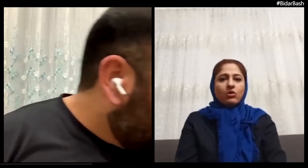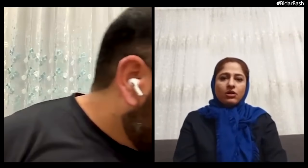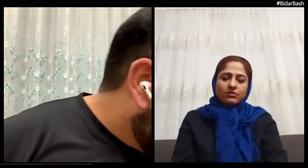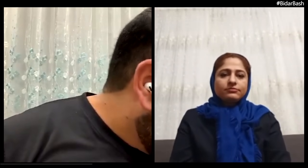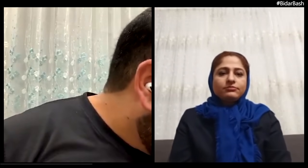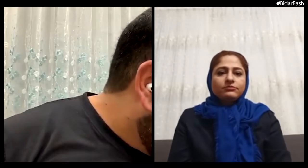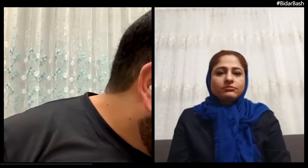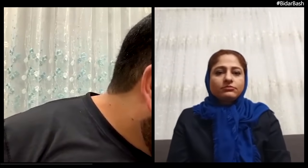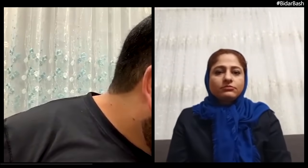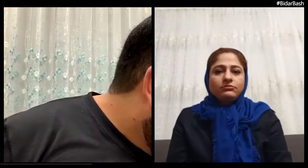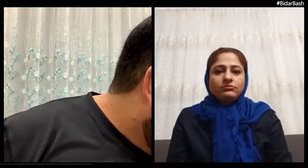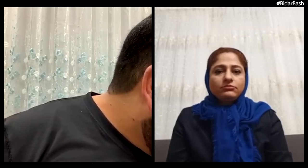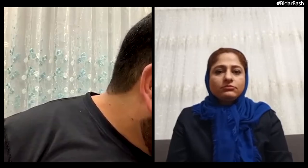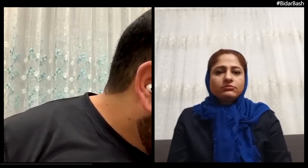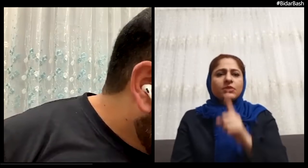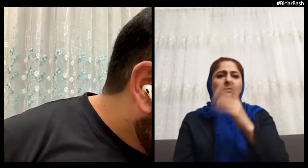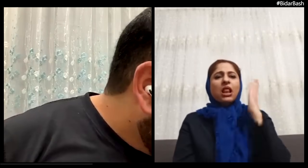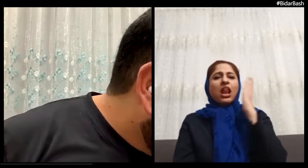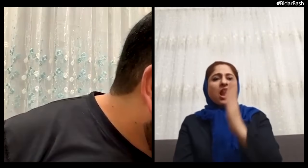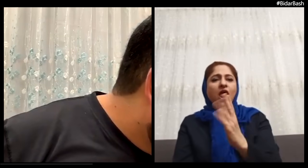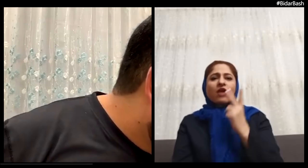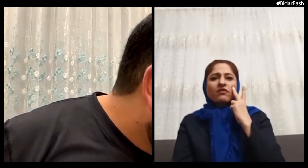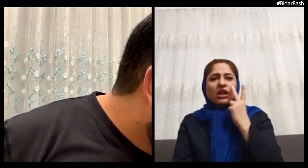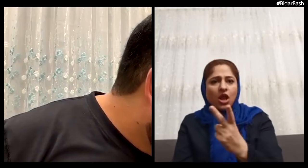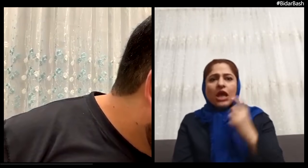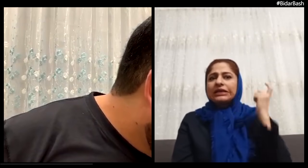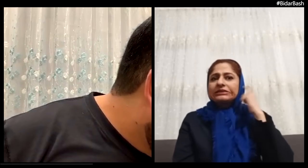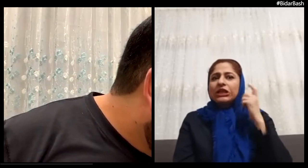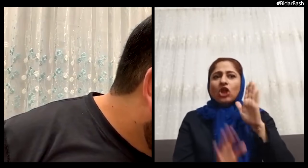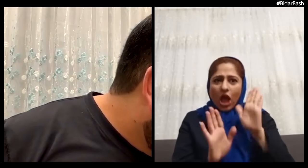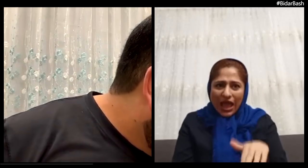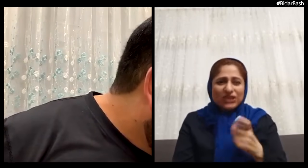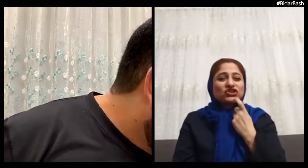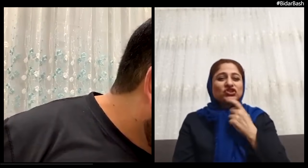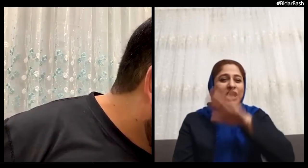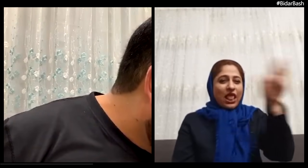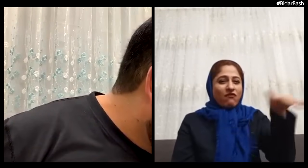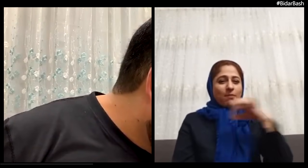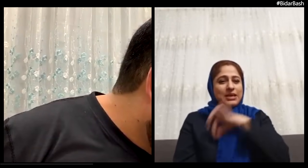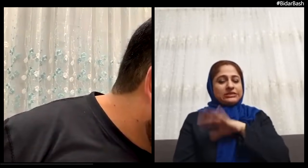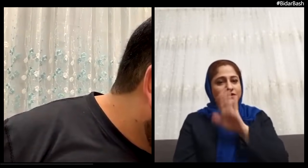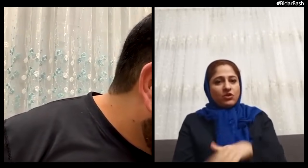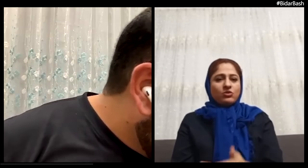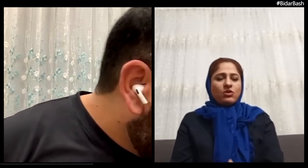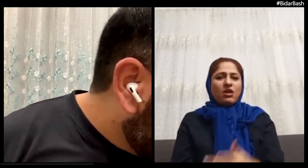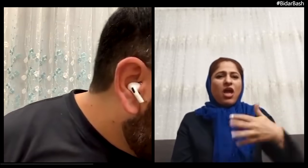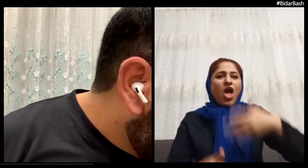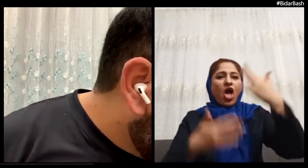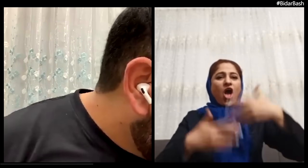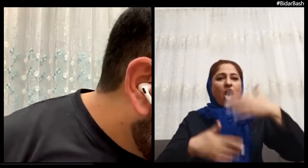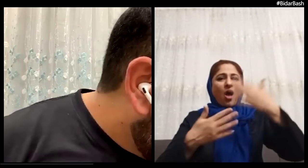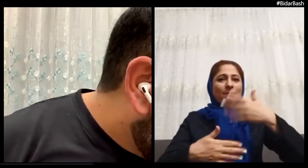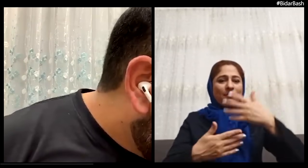ببینم درسته، ببینم قطع و وصلی نداریم، چون کامنتاری که قطع میکنیم یه